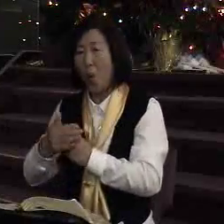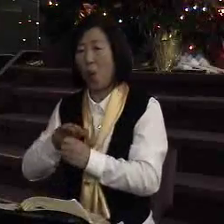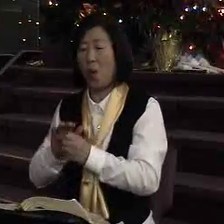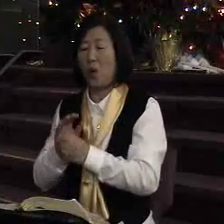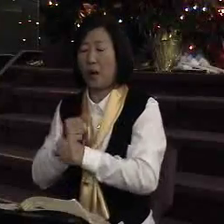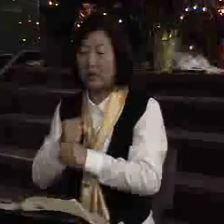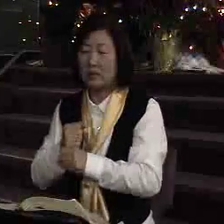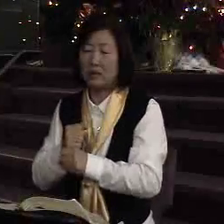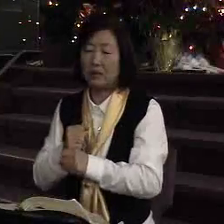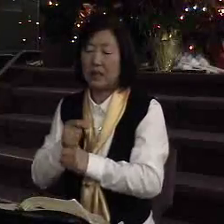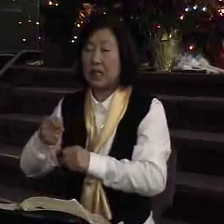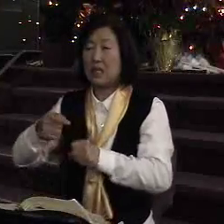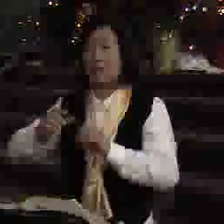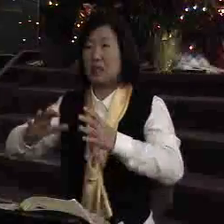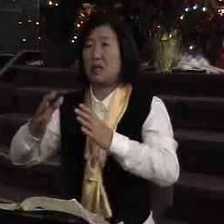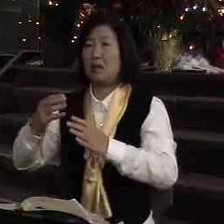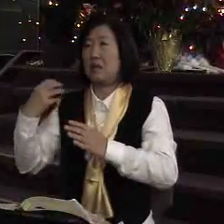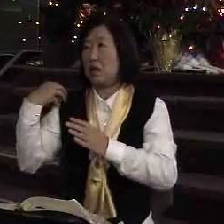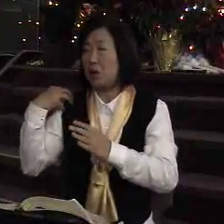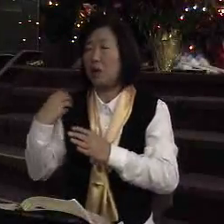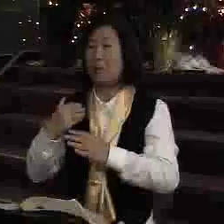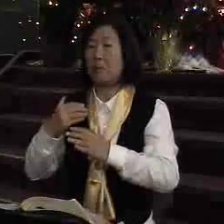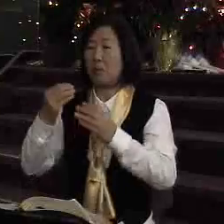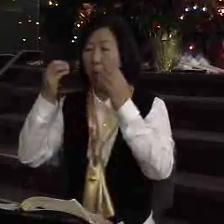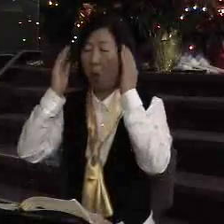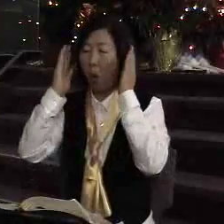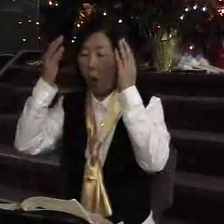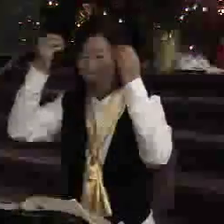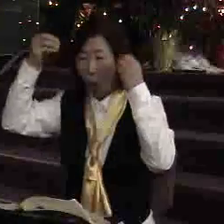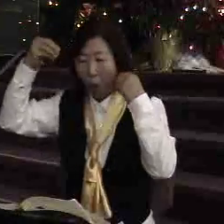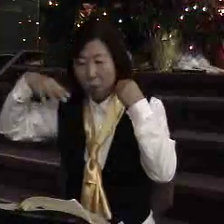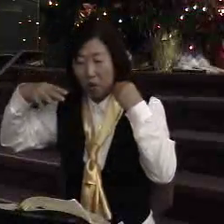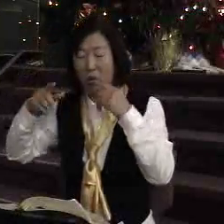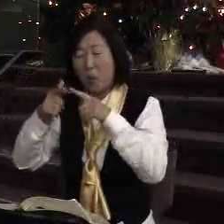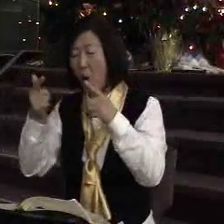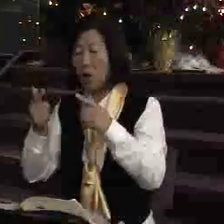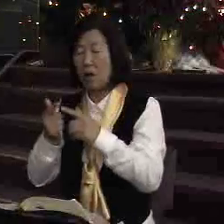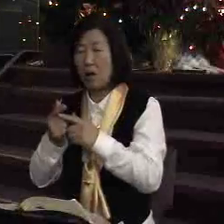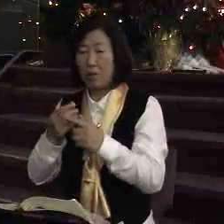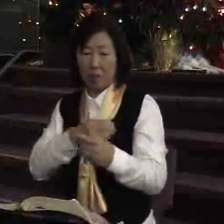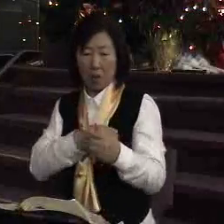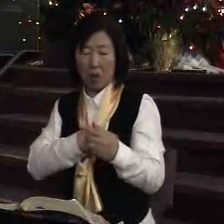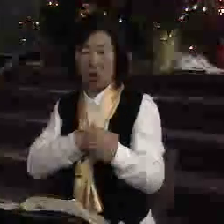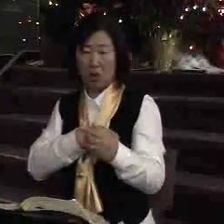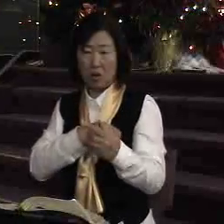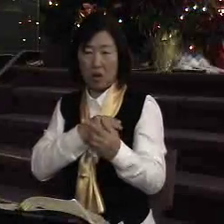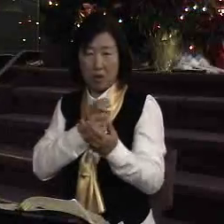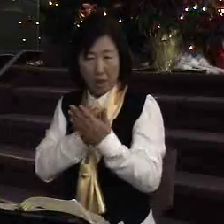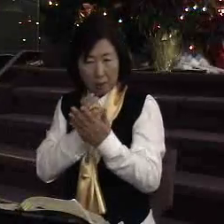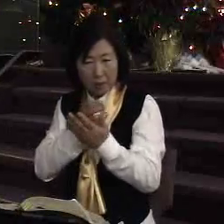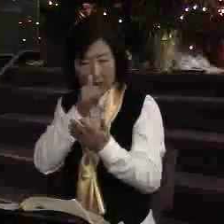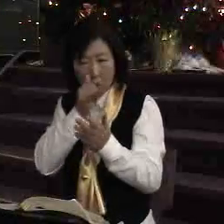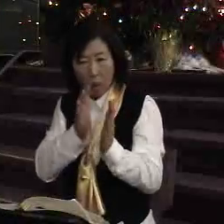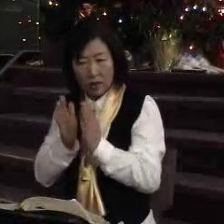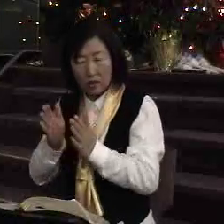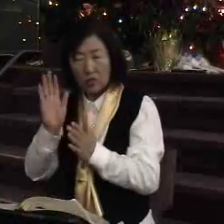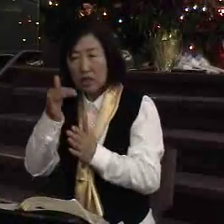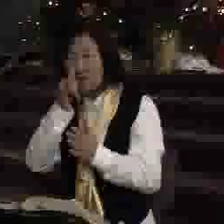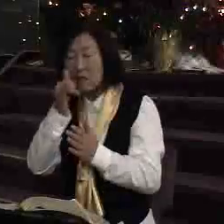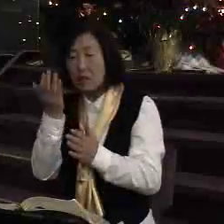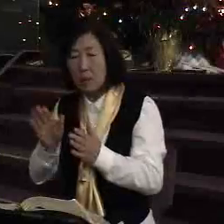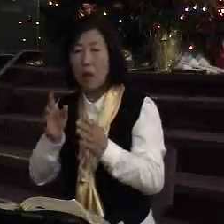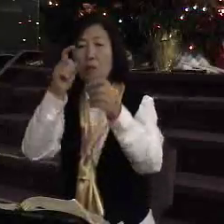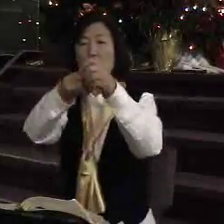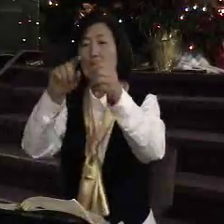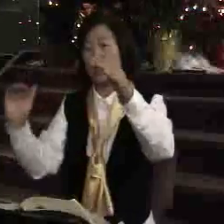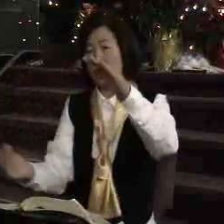이 세상의 지위와 학위와 명예 이 모든 것이 수단은 될 수 있어요. 과정은 될 수 있어요. 이 목적을